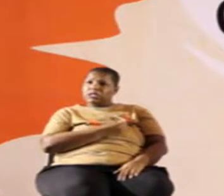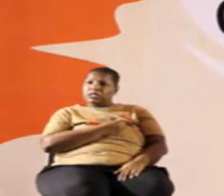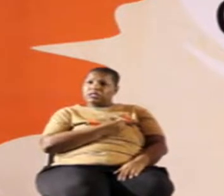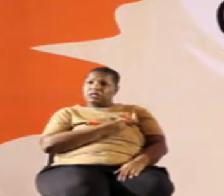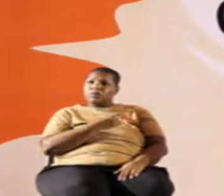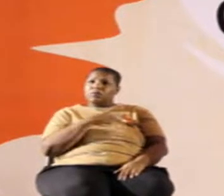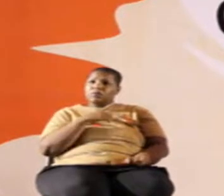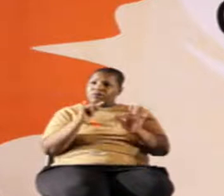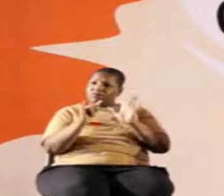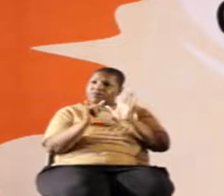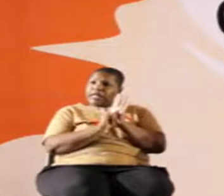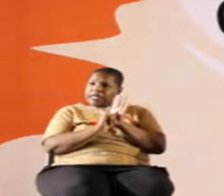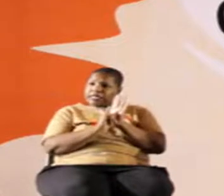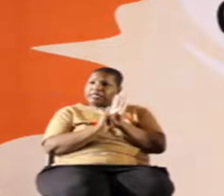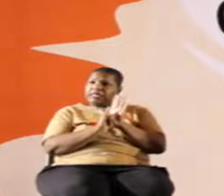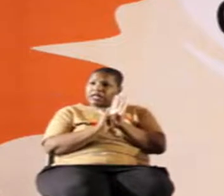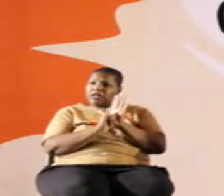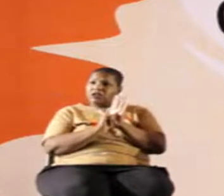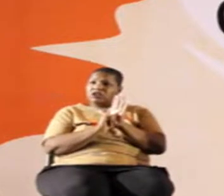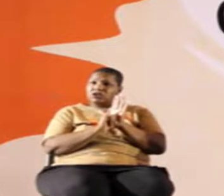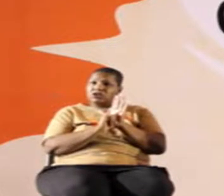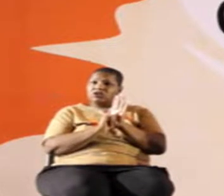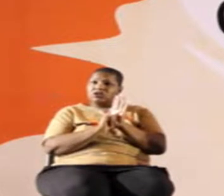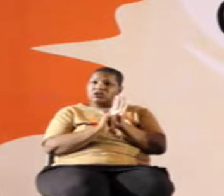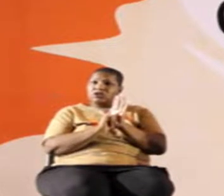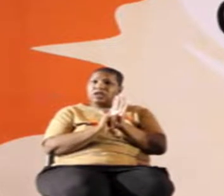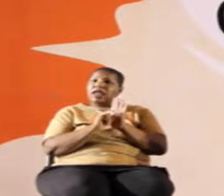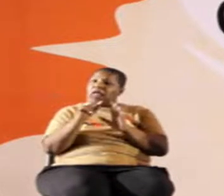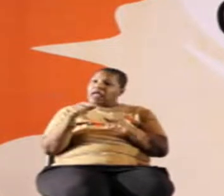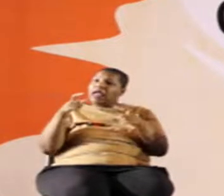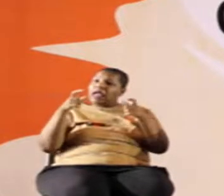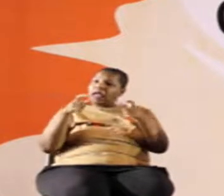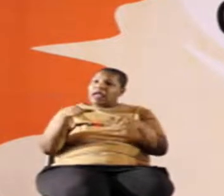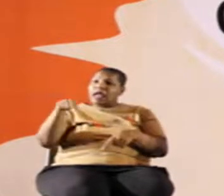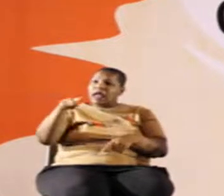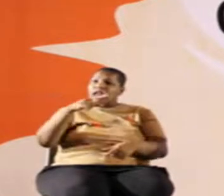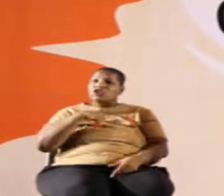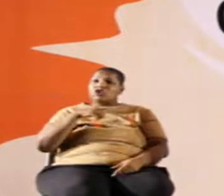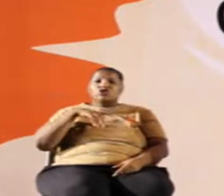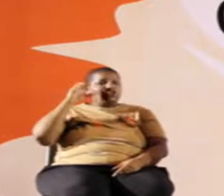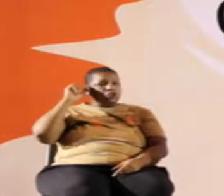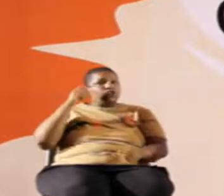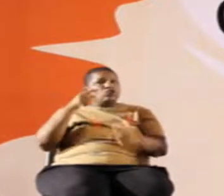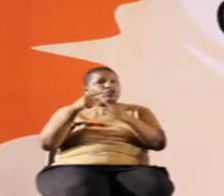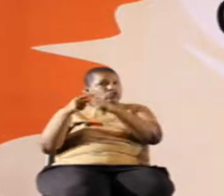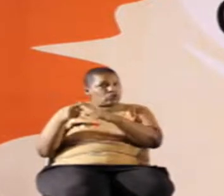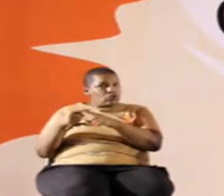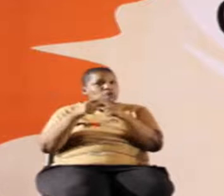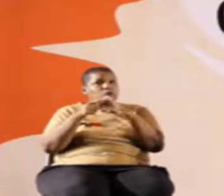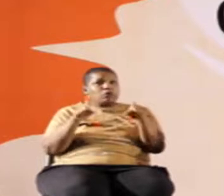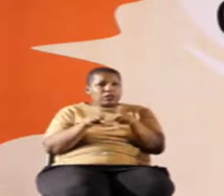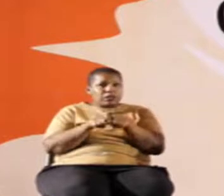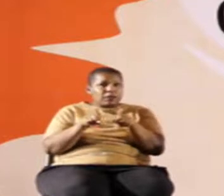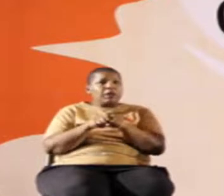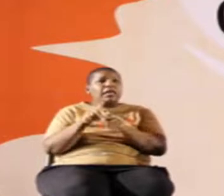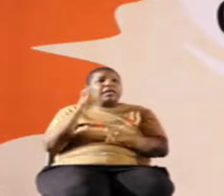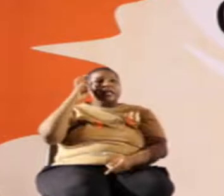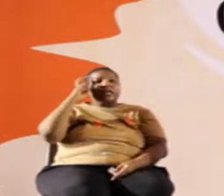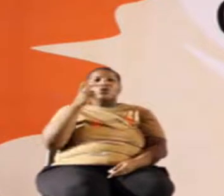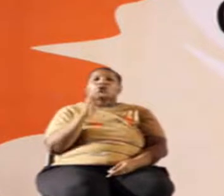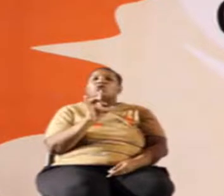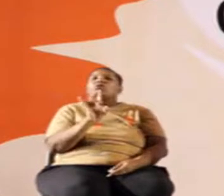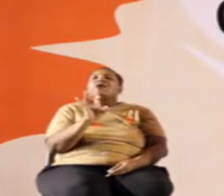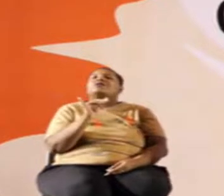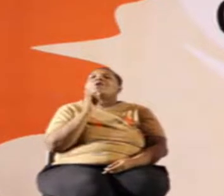como identidades, no plural. Né? Então, é lá que a gente disputa também. A cultura não é